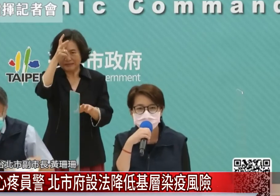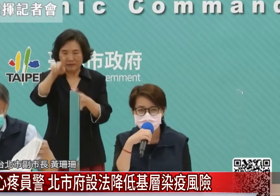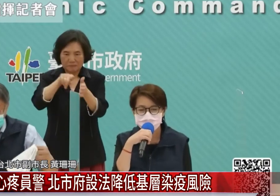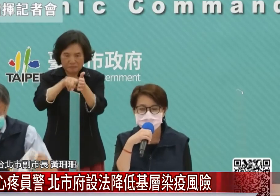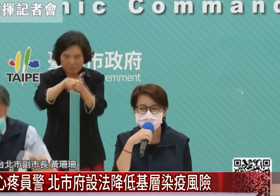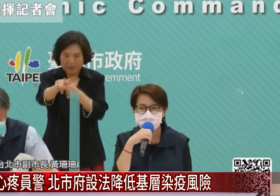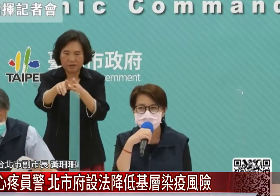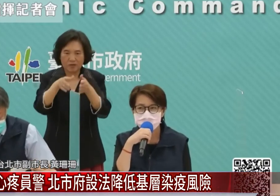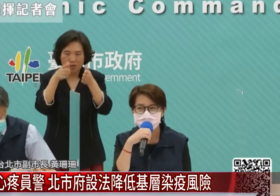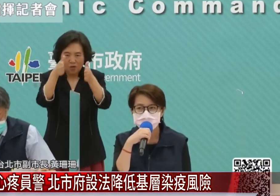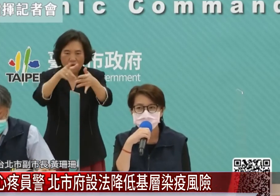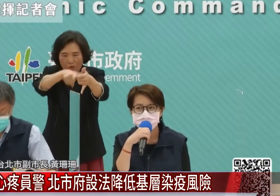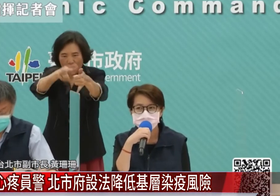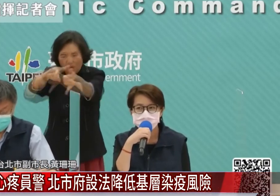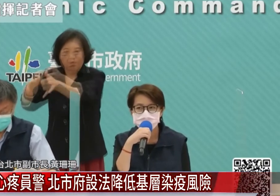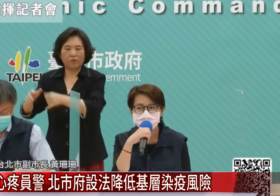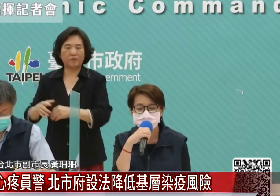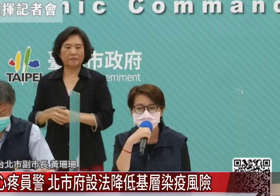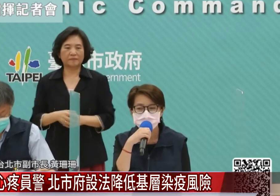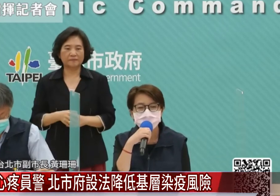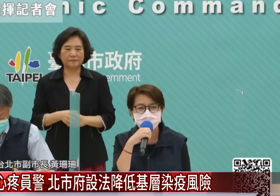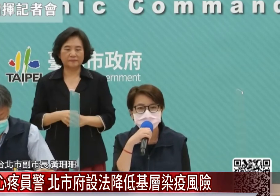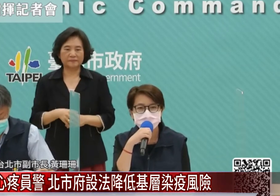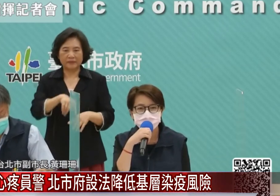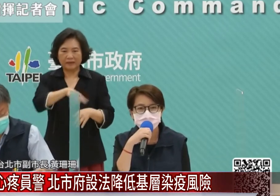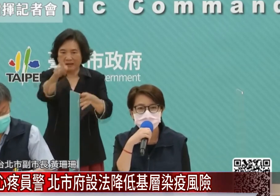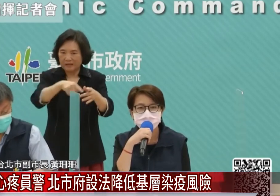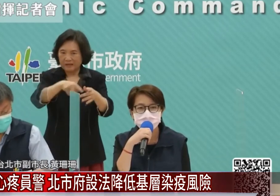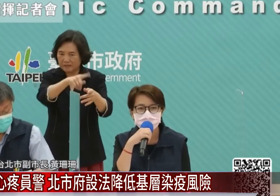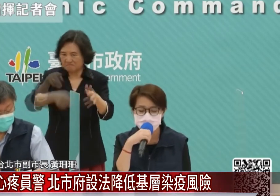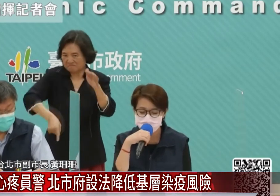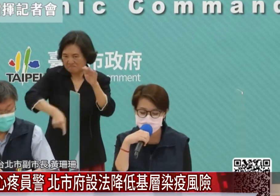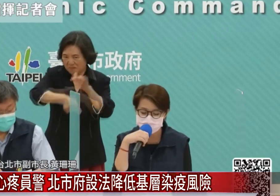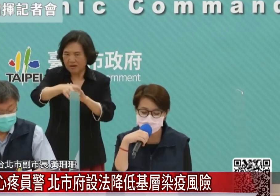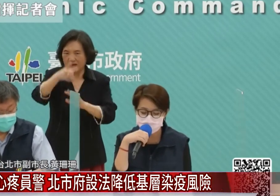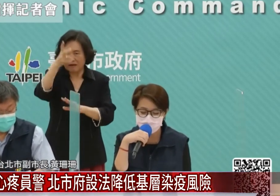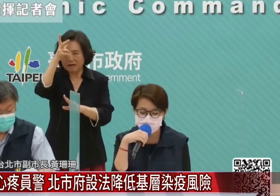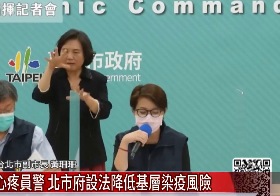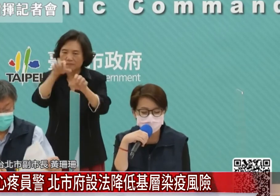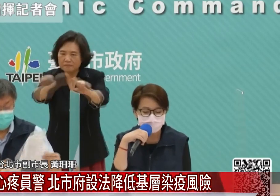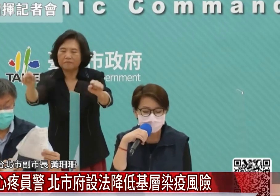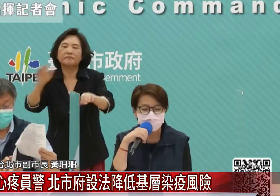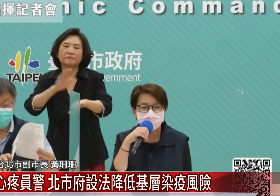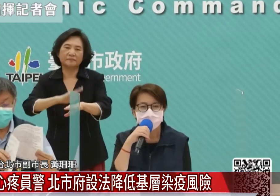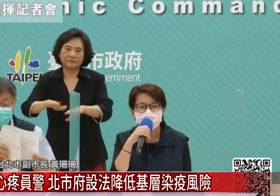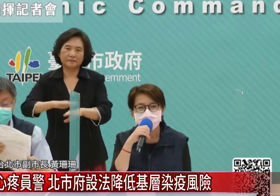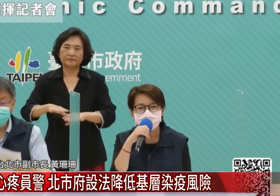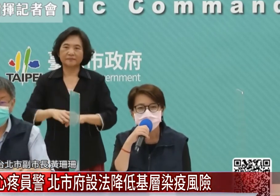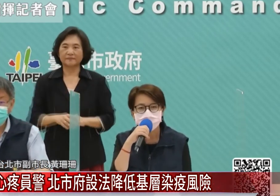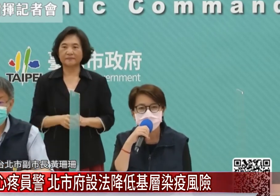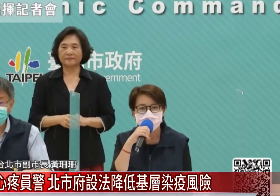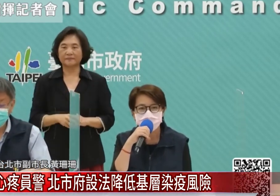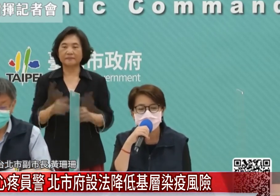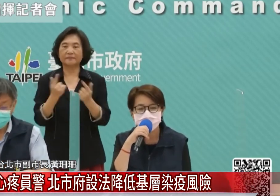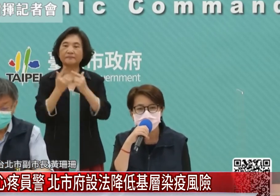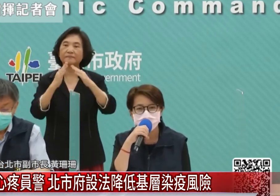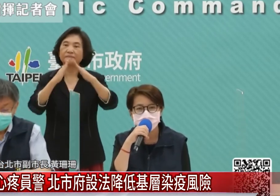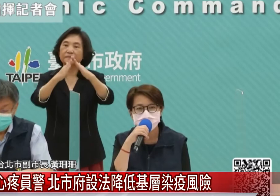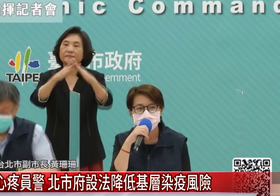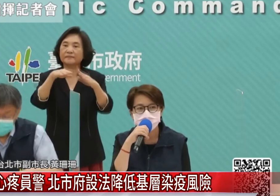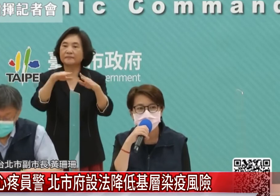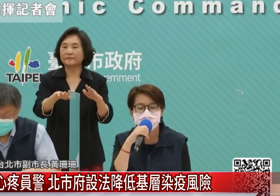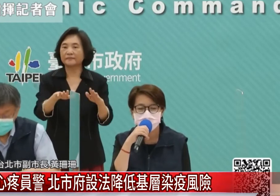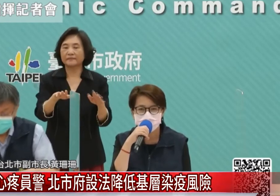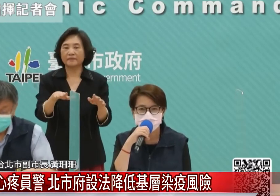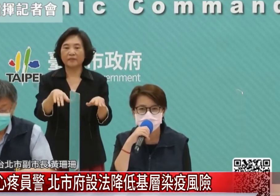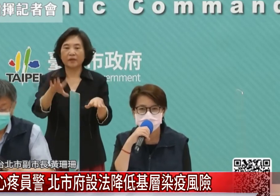接接触民众的，而且还是有人在做犯罪的行为，员警还是要去做查缉。那台北市目前为止，台